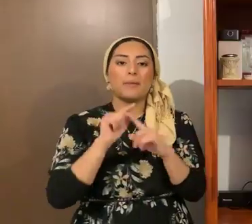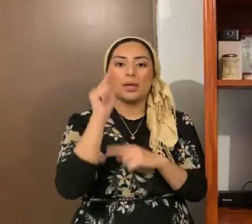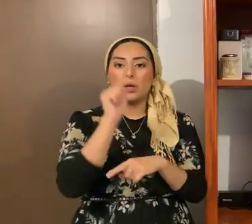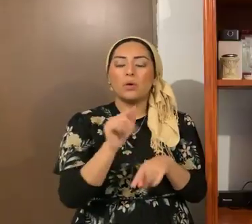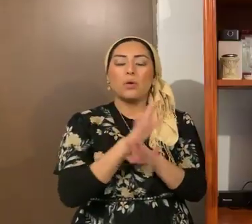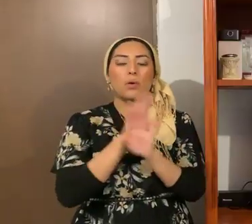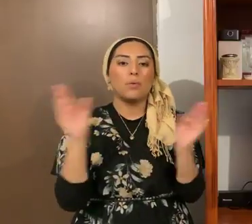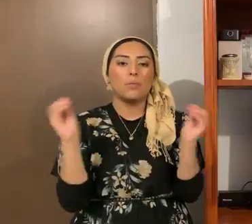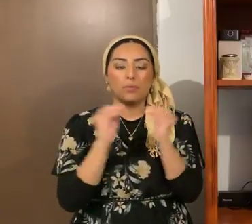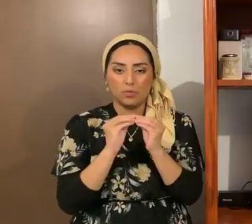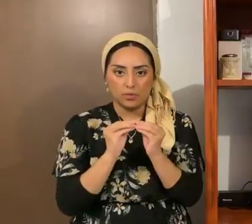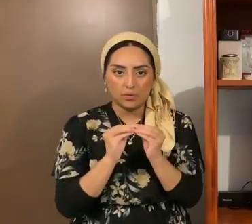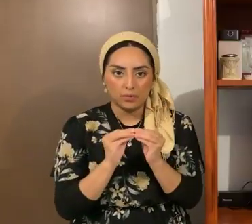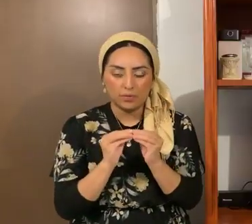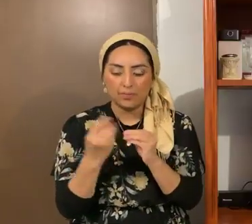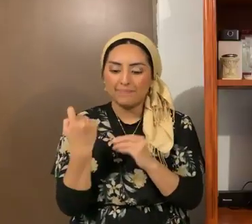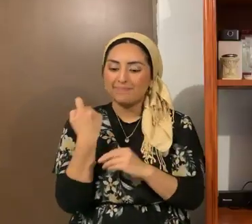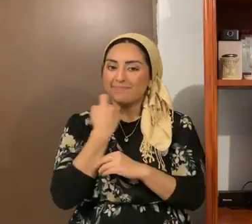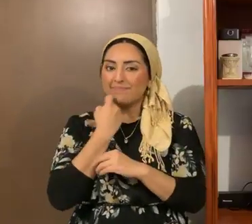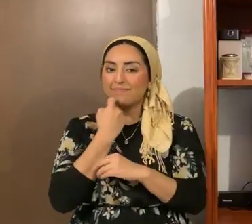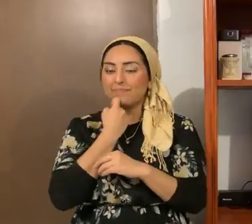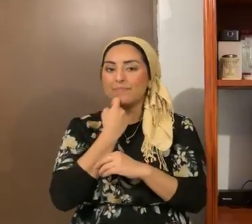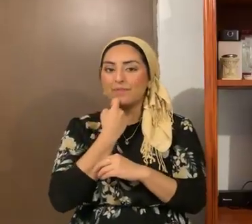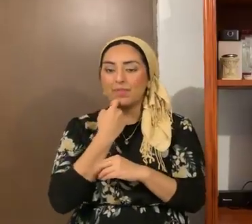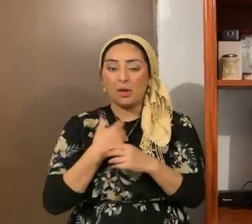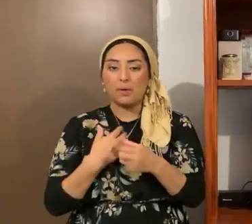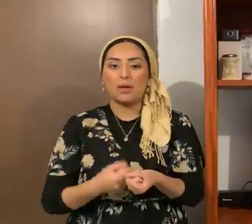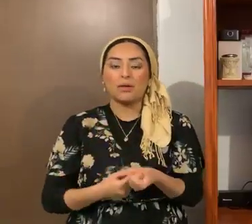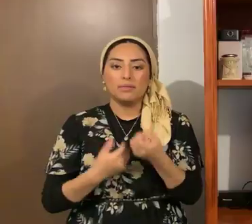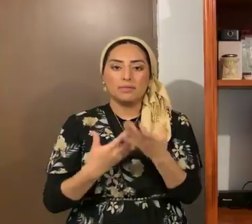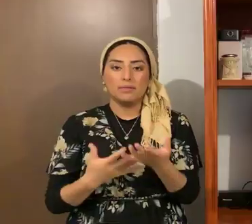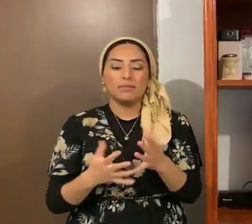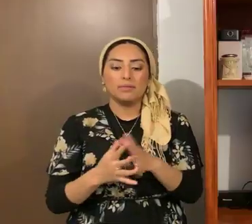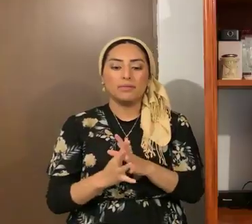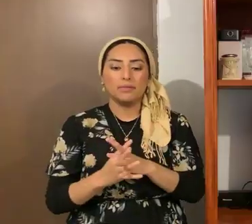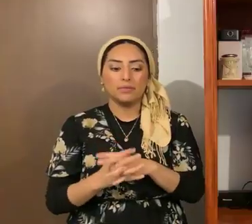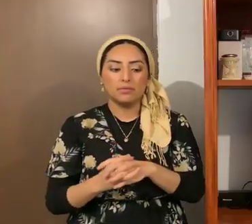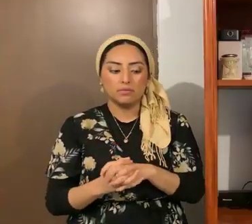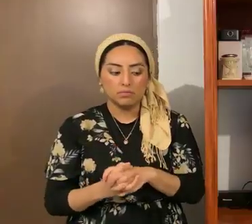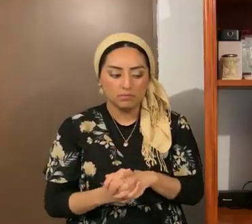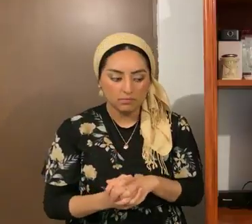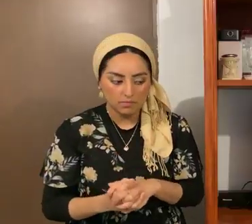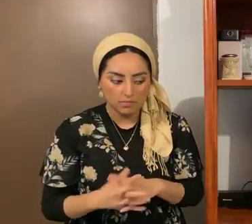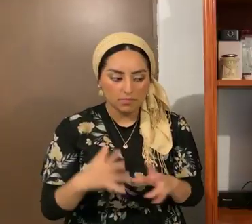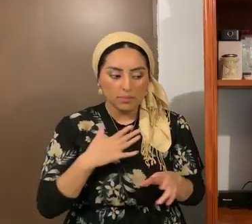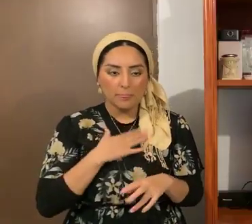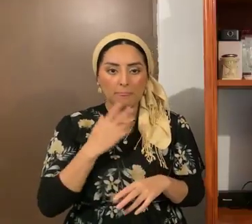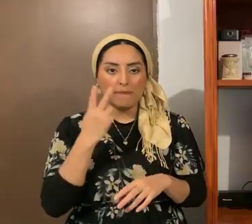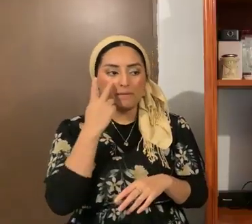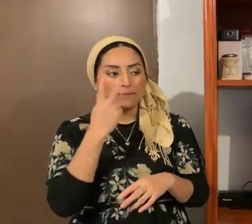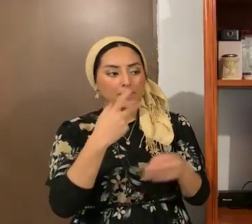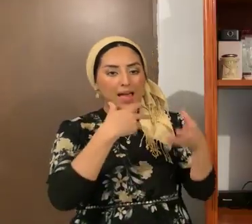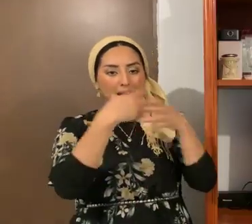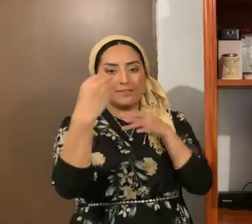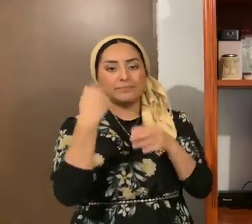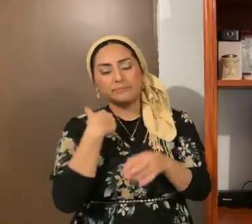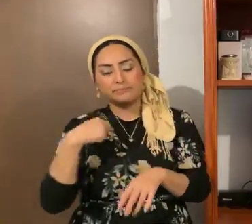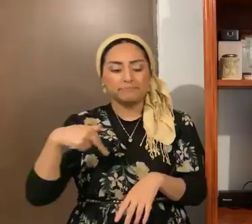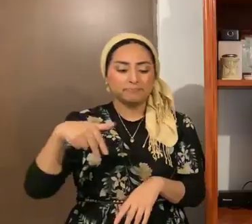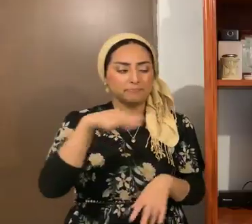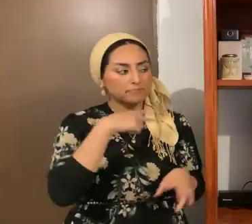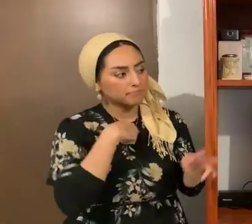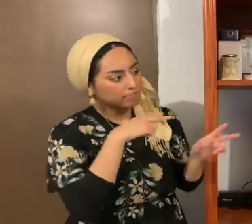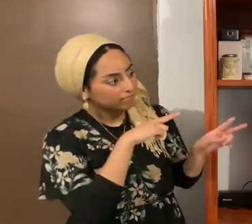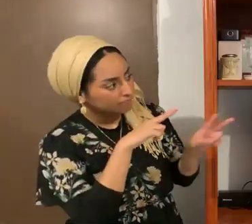ya no. Hace ratito yo quiero expresar esto. Yo me asomé a los patios, etcétera,